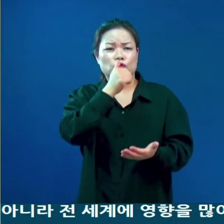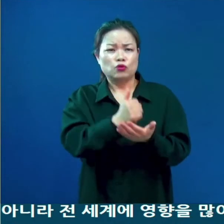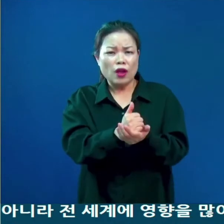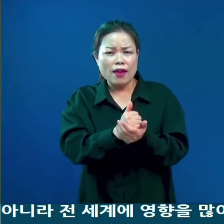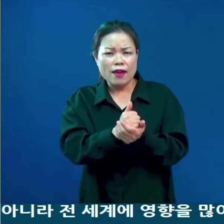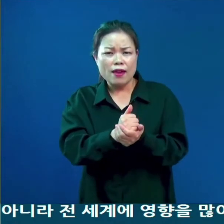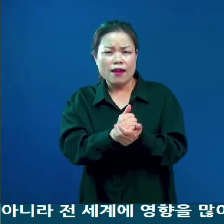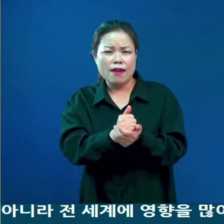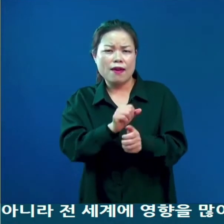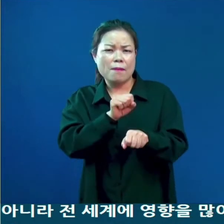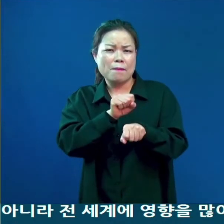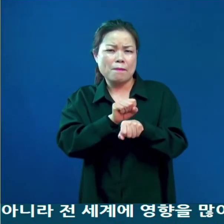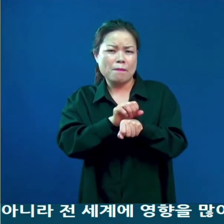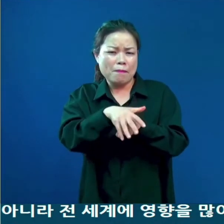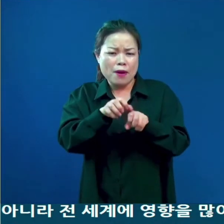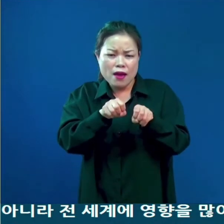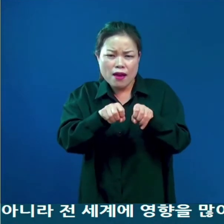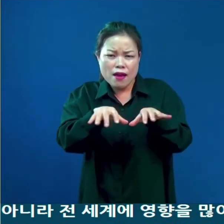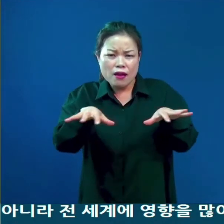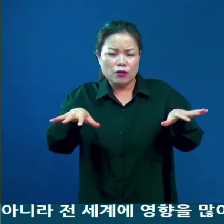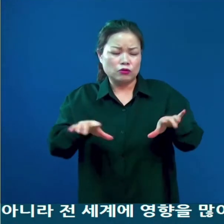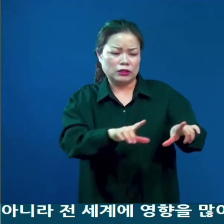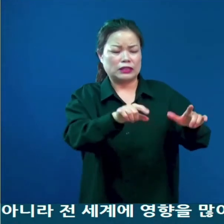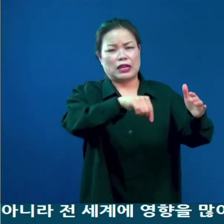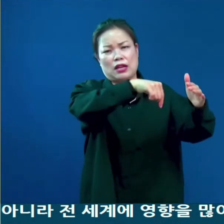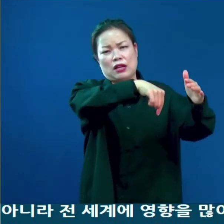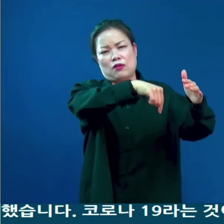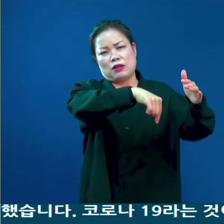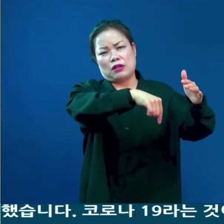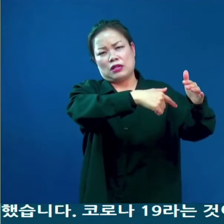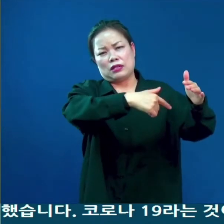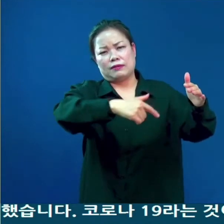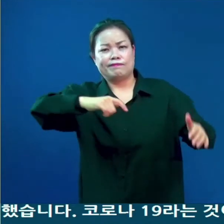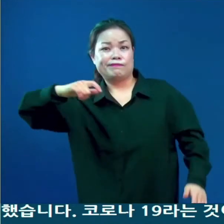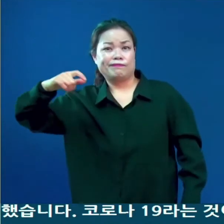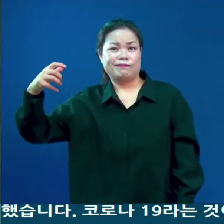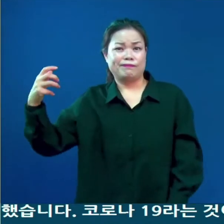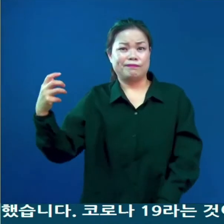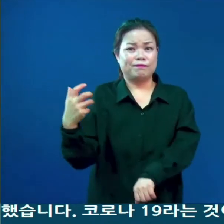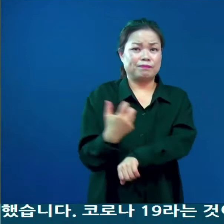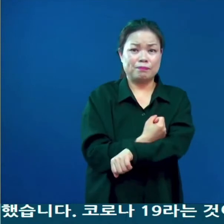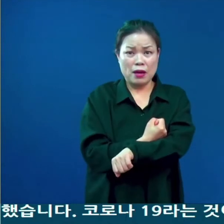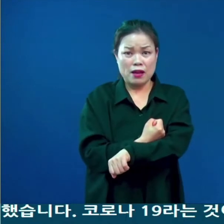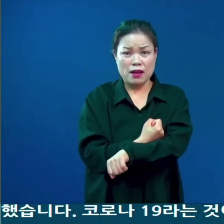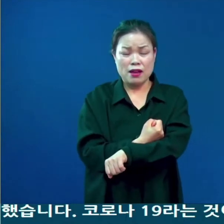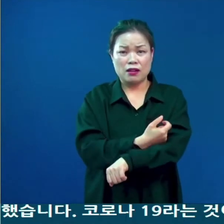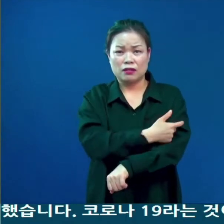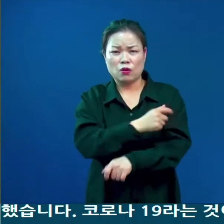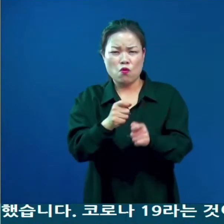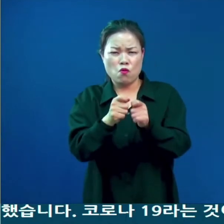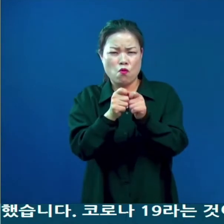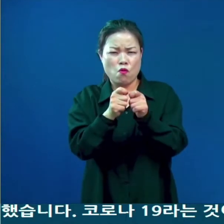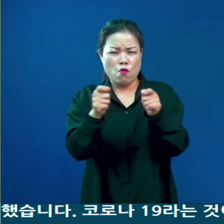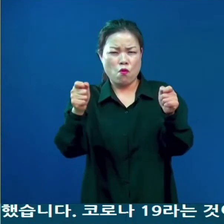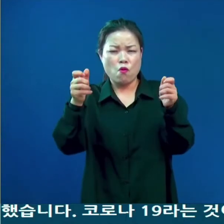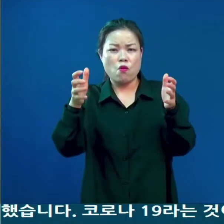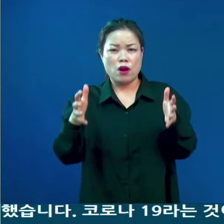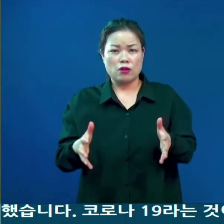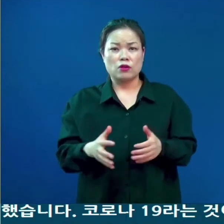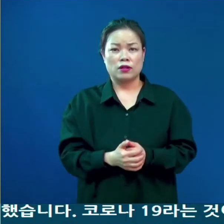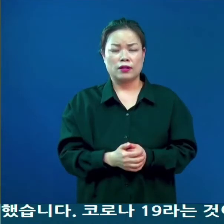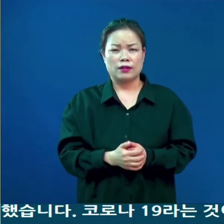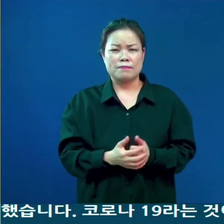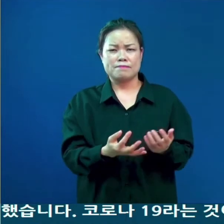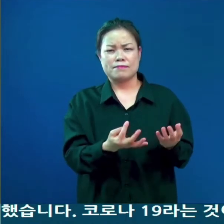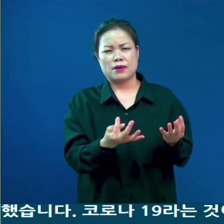팬데믹은 이미 우리의 삶 가운데 너무나도 강력하게, 너무나도 오랫동안,